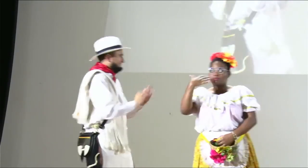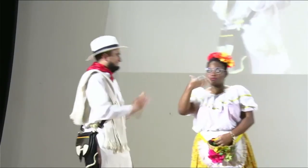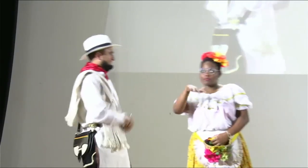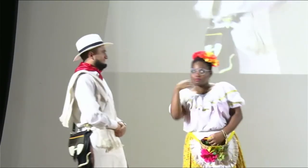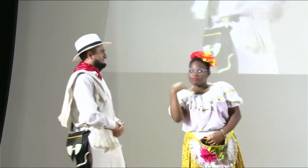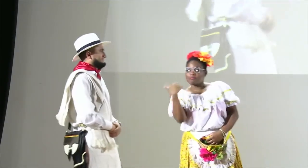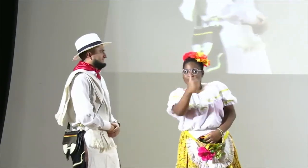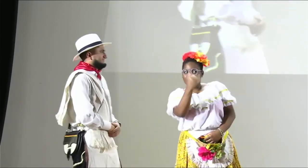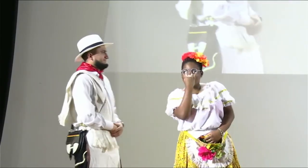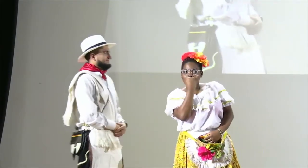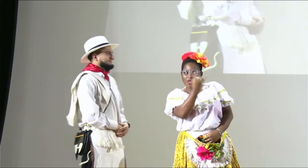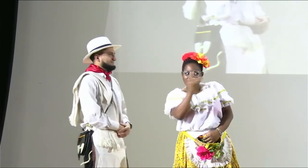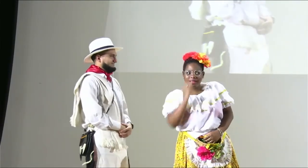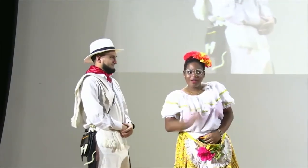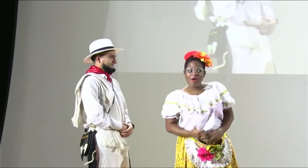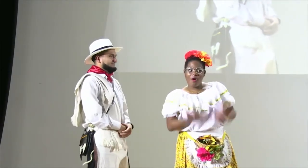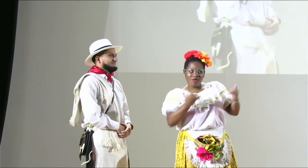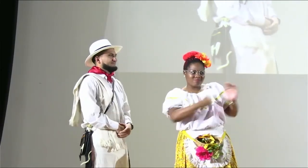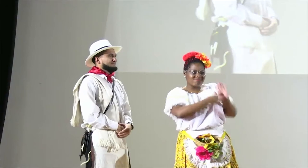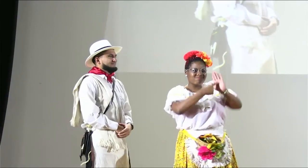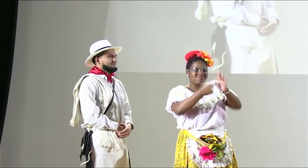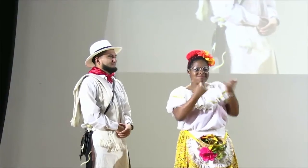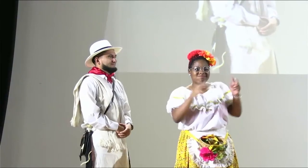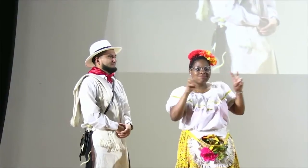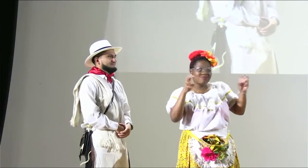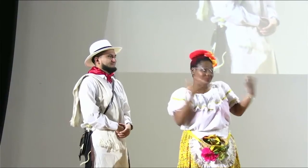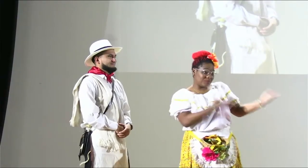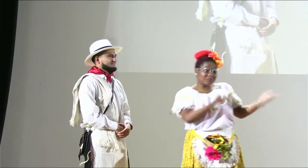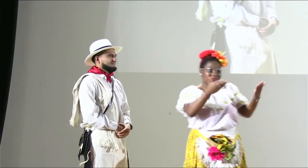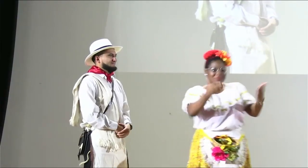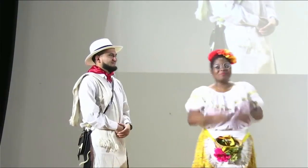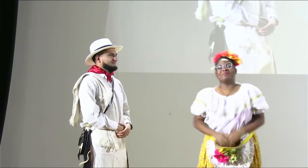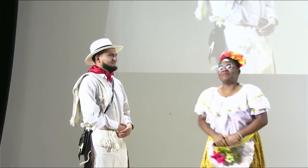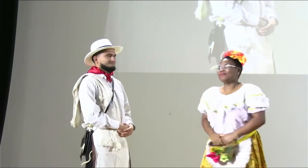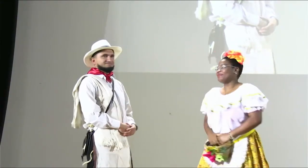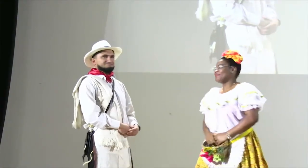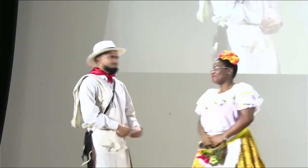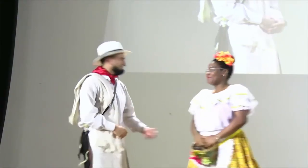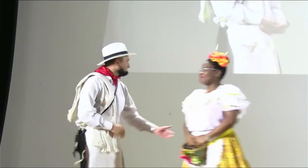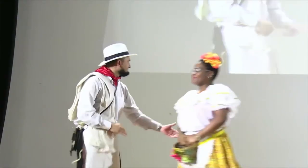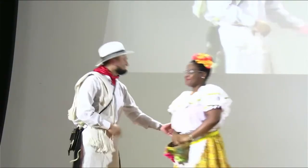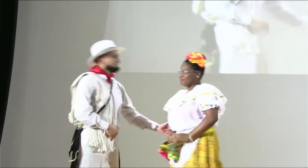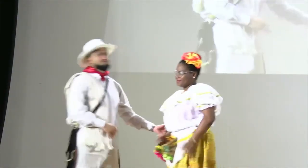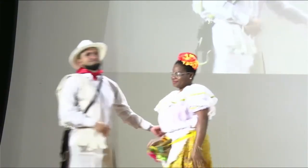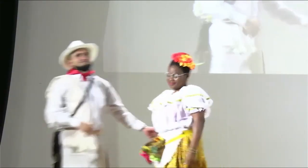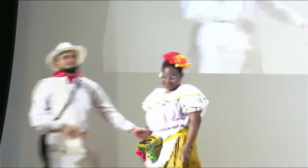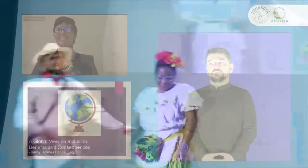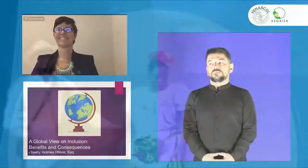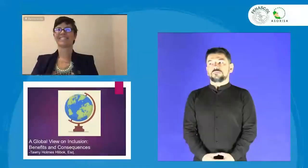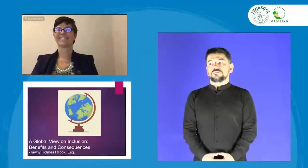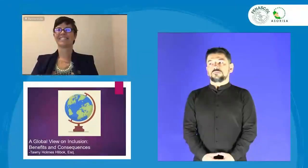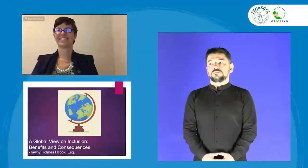Qué persona más importante y muy interesante el tema que nos va a presentar. Bienvenidos.